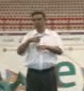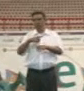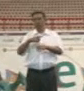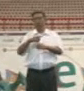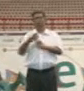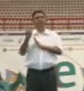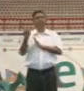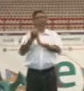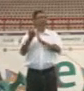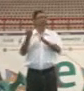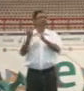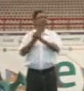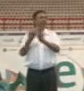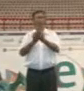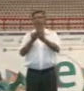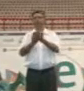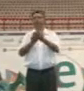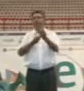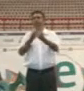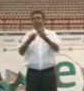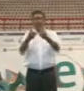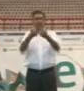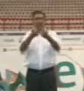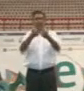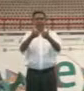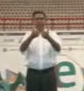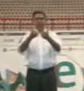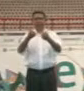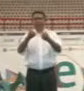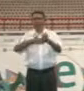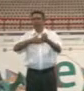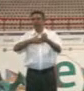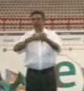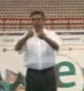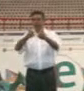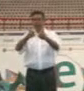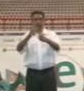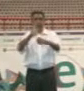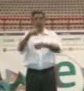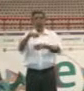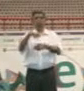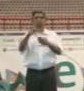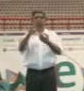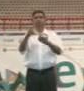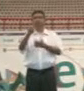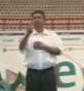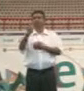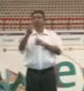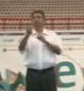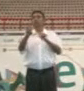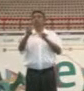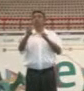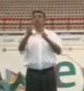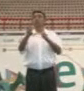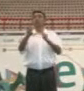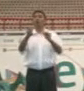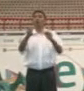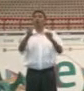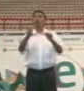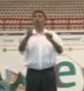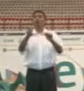essa técnica. Tá certo? Beleza? Tranquilo? Então a resposta correta da nossa quinta, qual é a A?